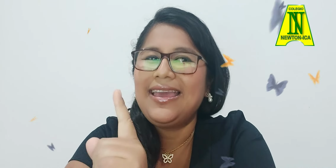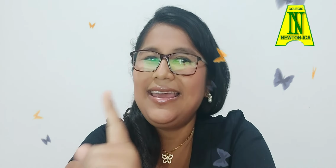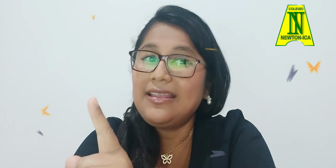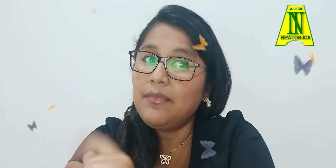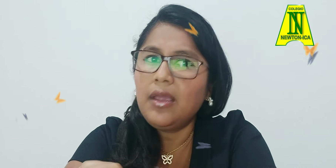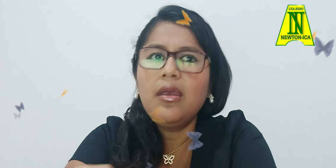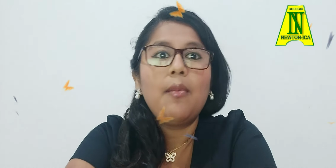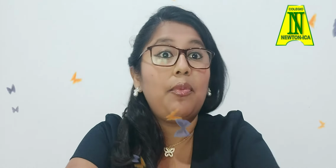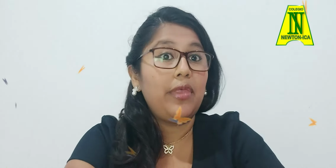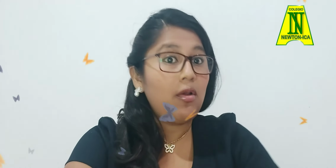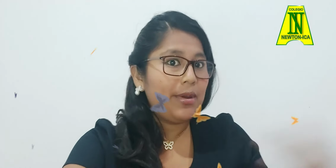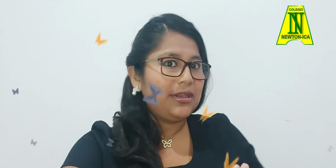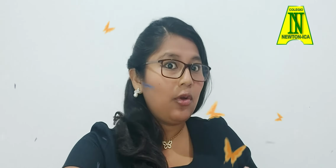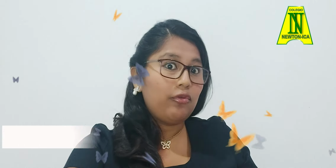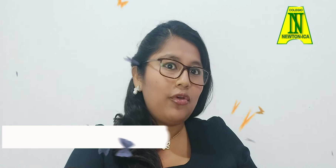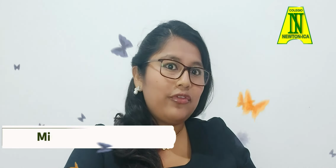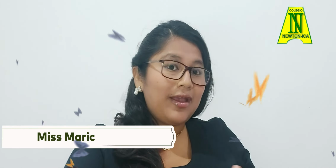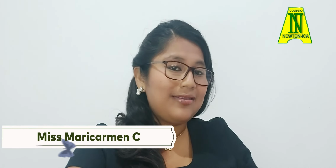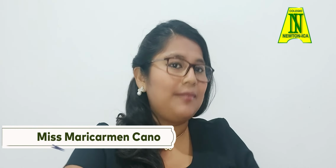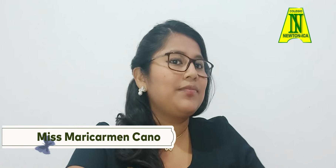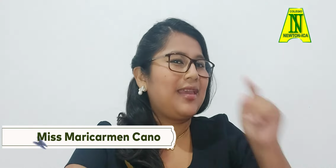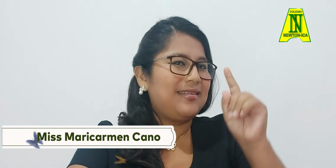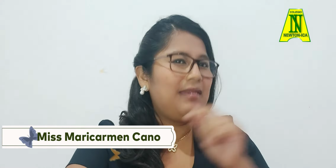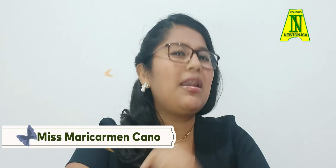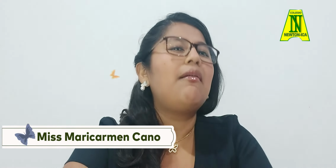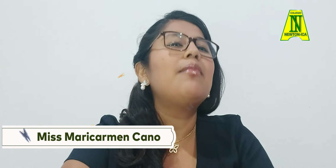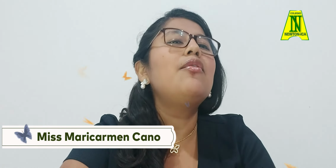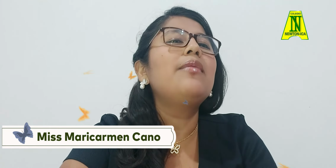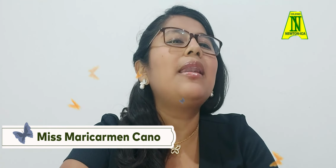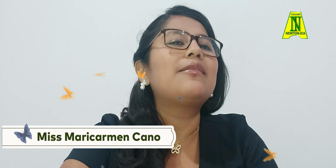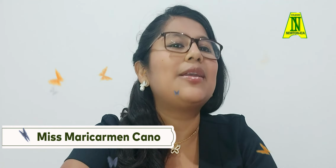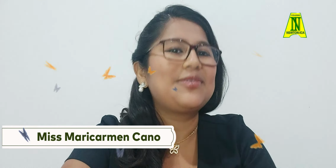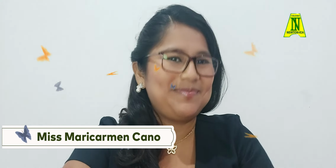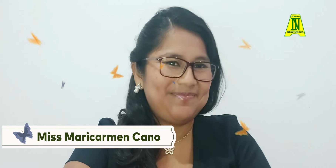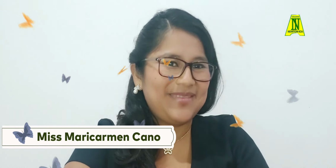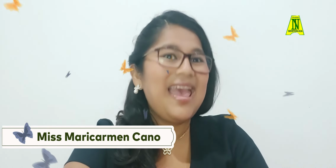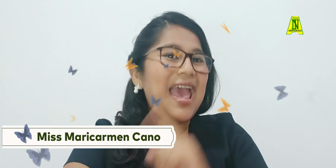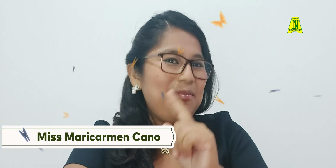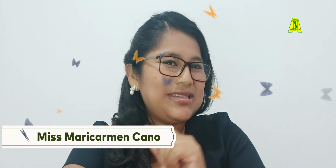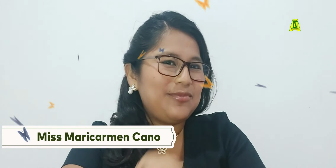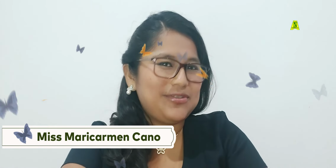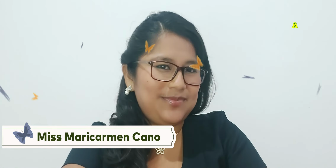Y también poder compartirlo con todos en casa, que se deben lavar muy bien las manos. Empecemos.